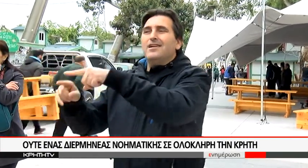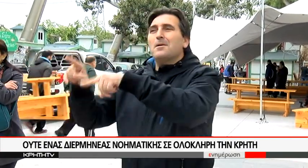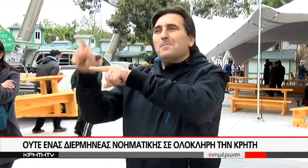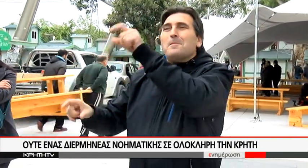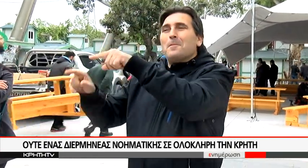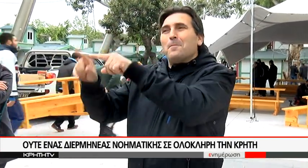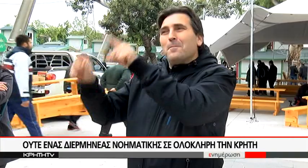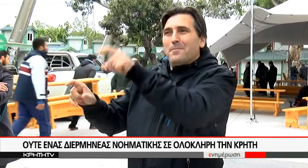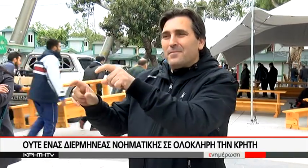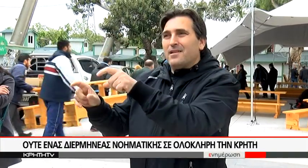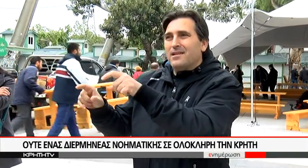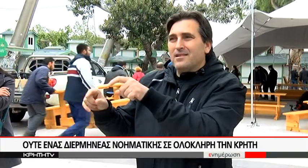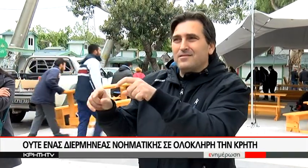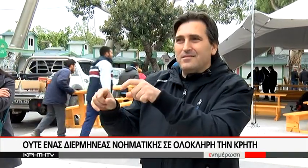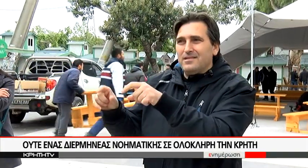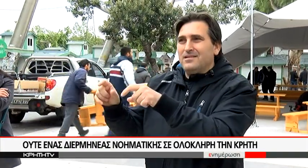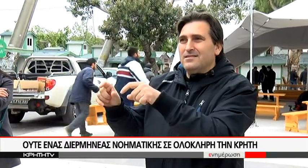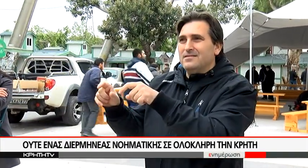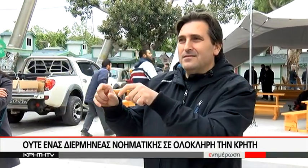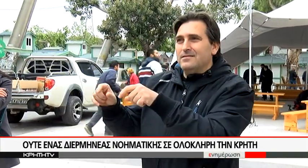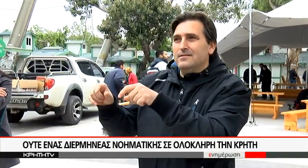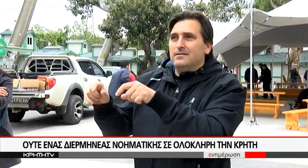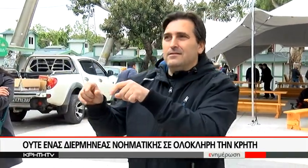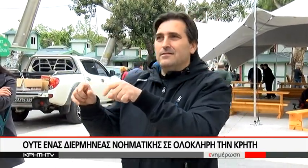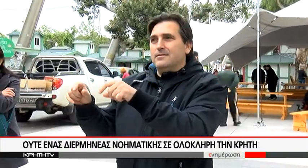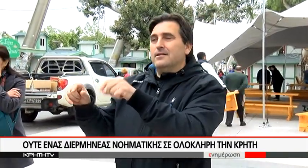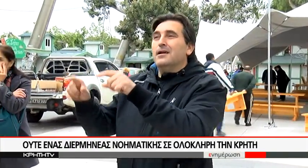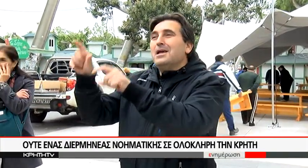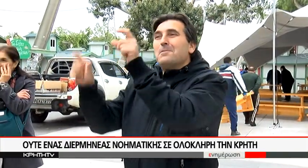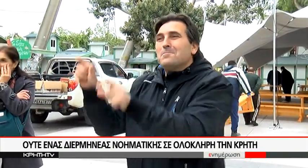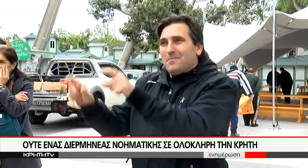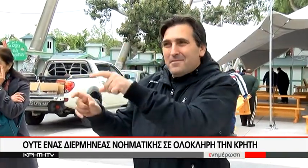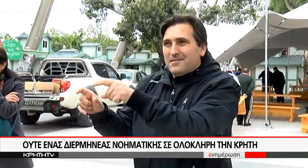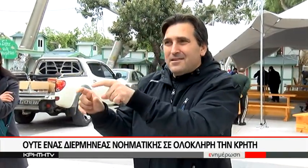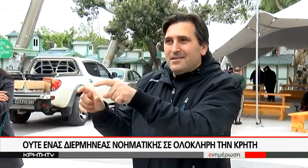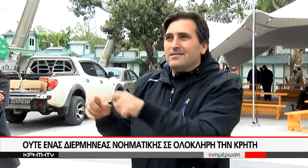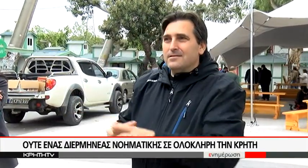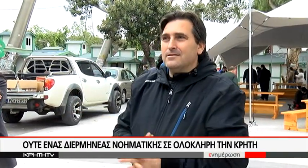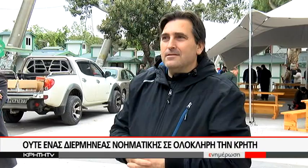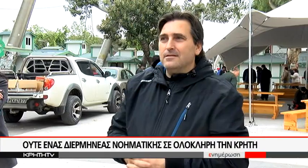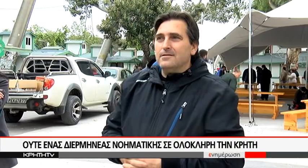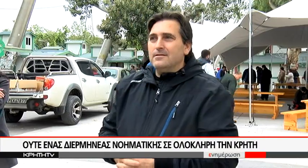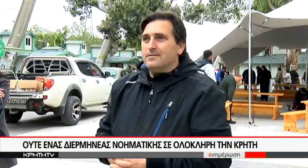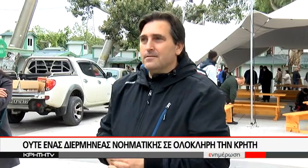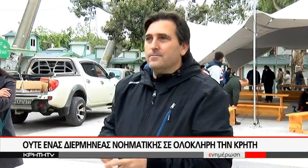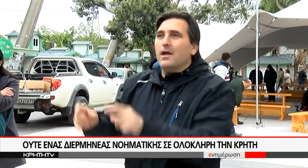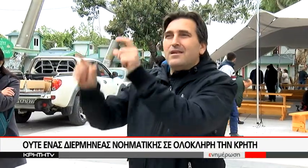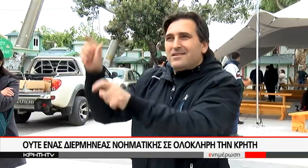ελληνική νοηματική γλώσσα και τους καλούμε να μας βοηθήσουν, εν πάση περιπτώσει, στην επικοινωνία μας.